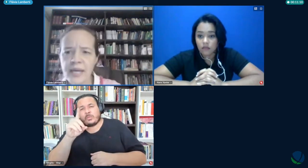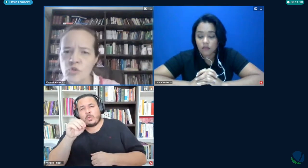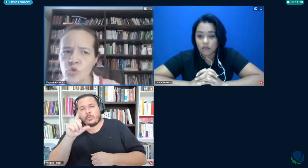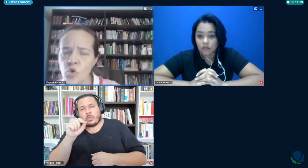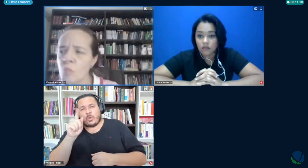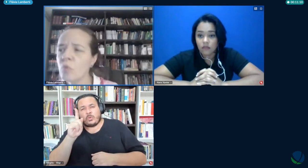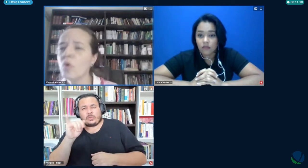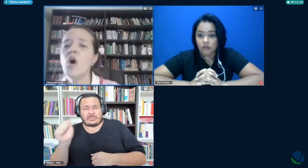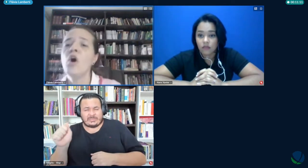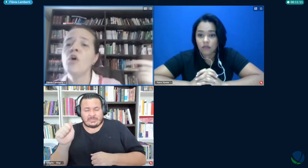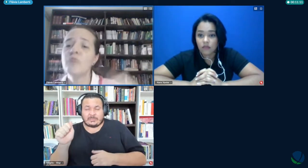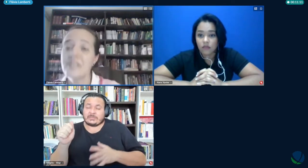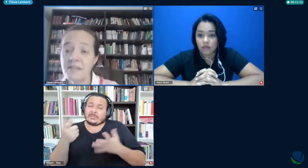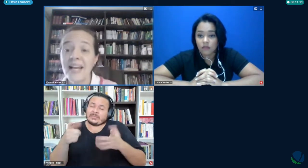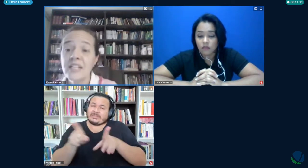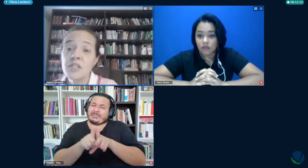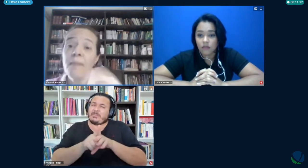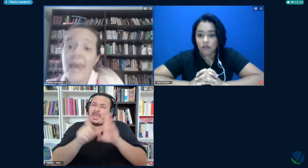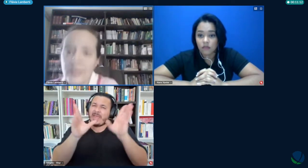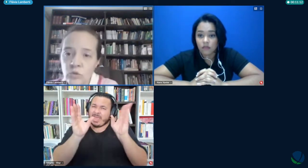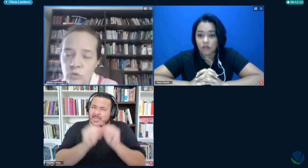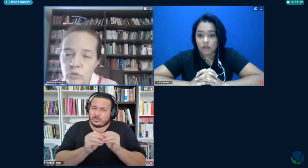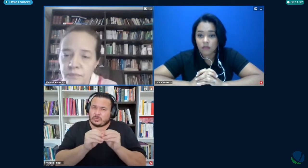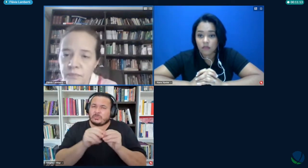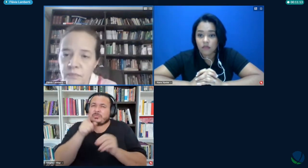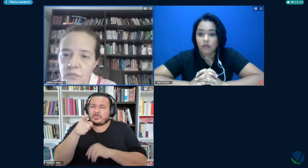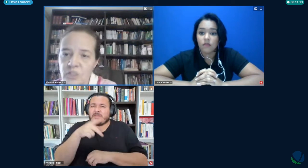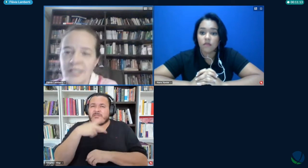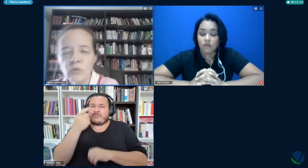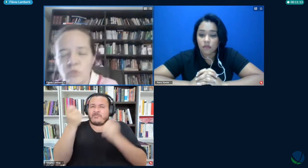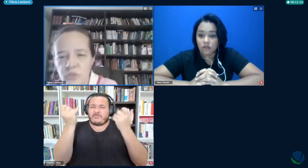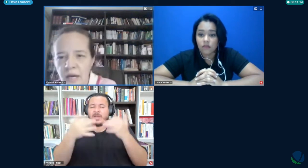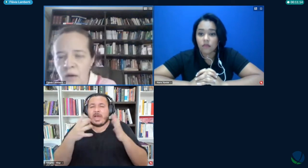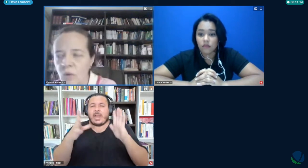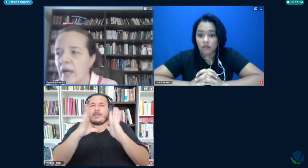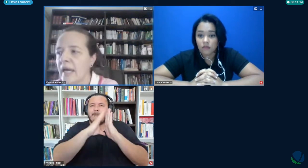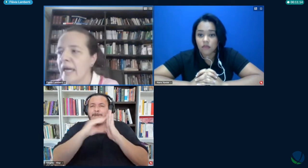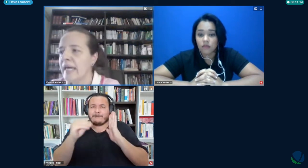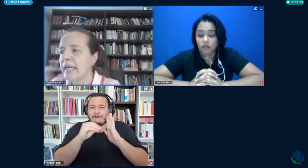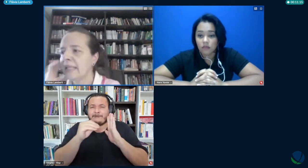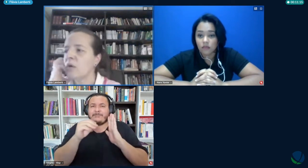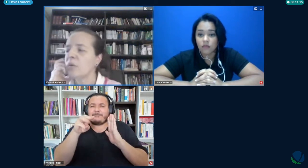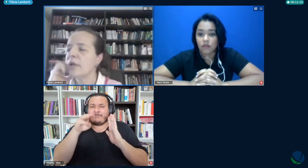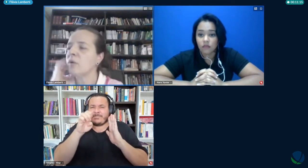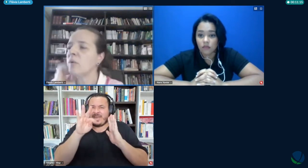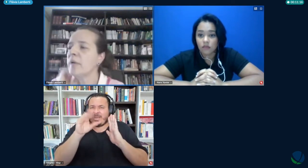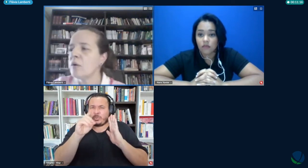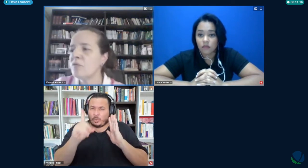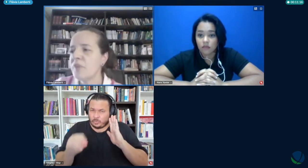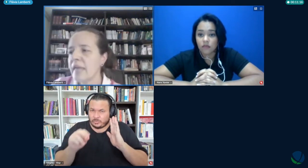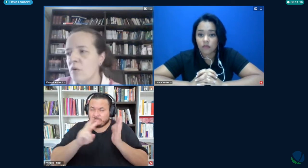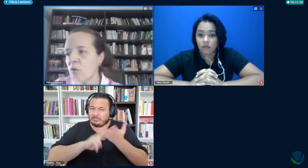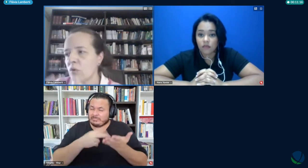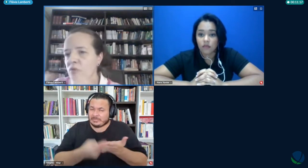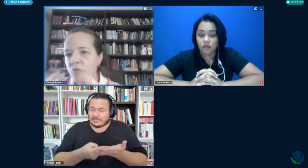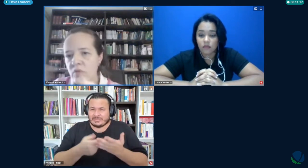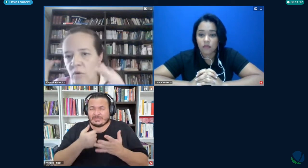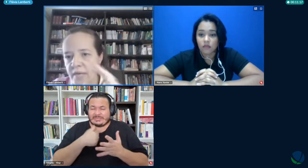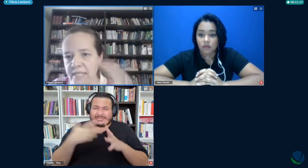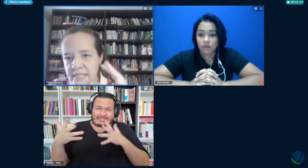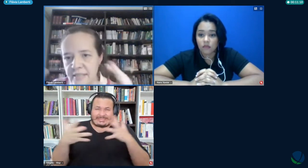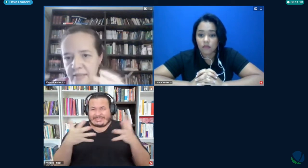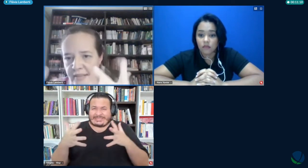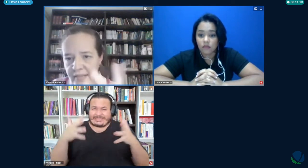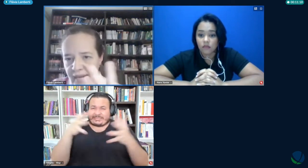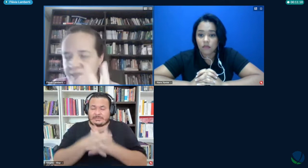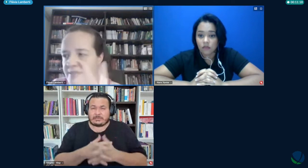próprio resumo, você fala de método. De tradução. Então, eu fiquei confusa com